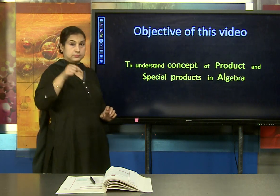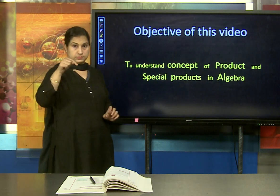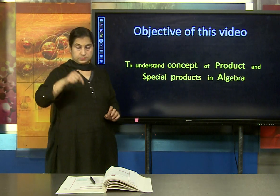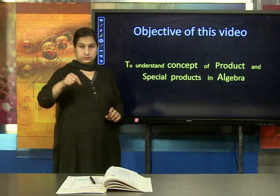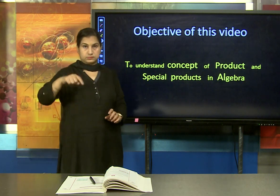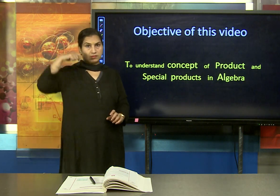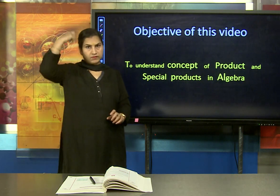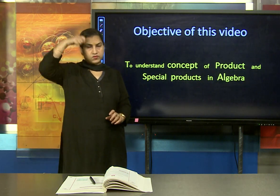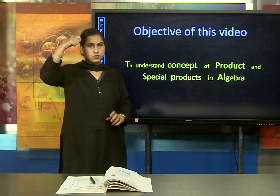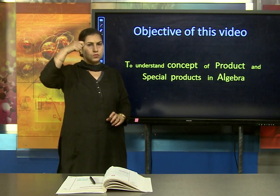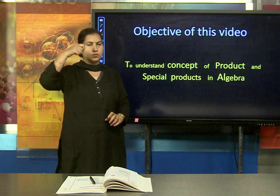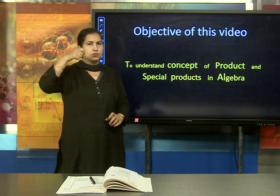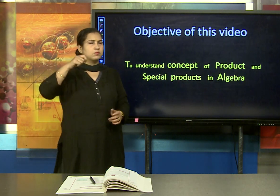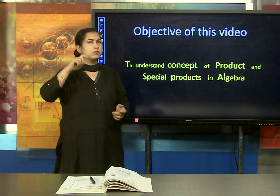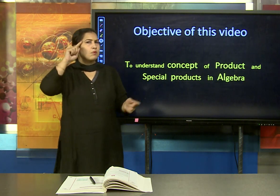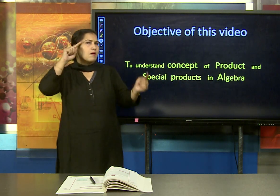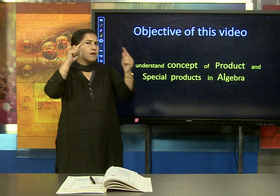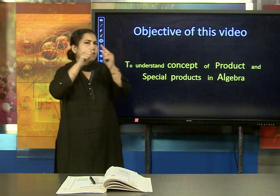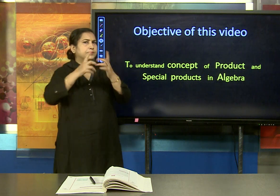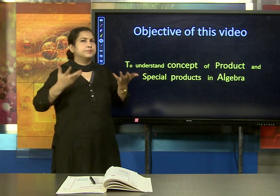इस वीडियो का मुख्य लक्ष्य है